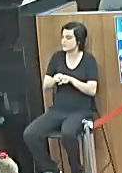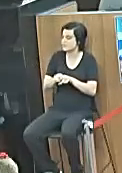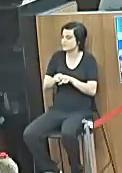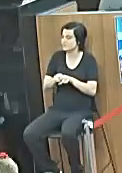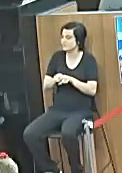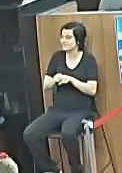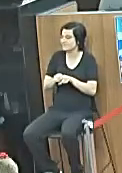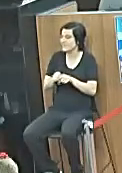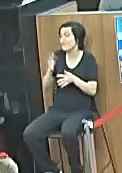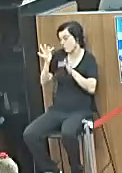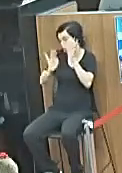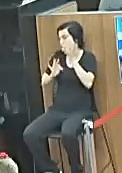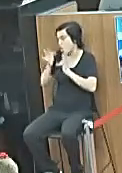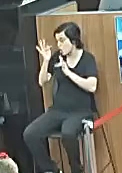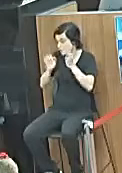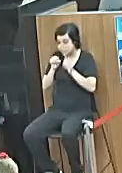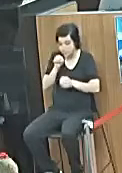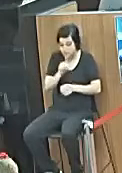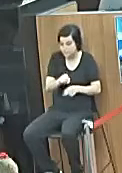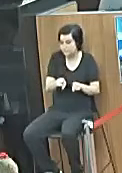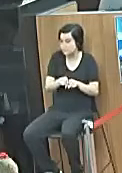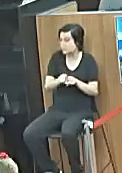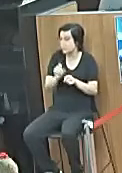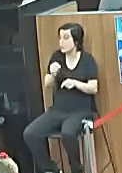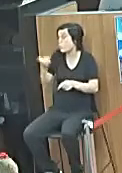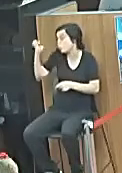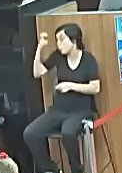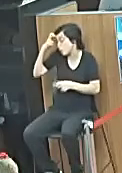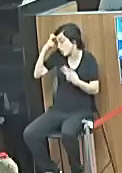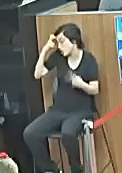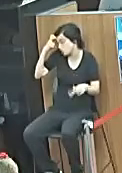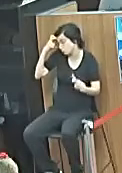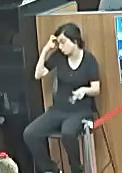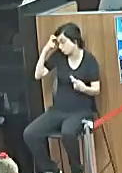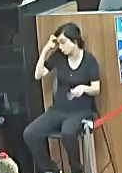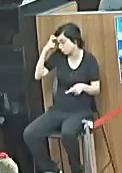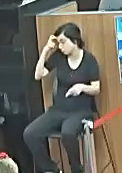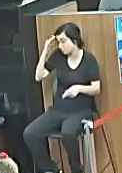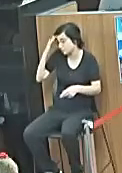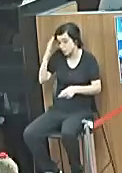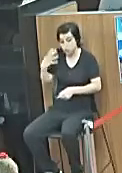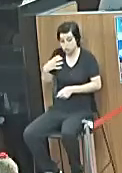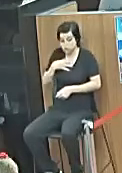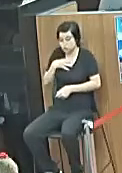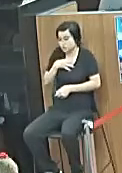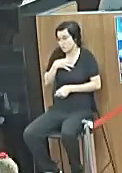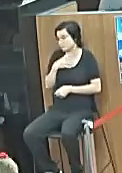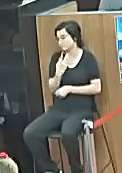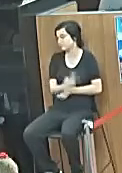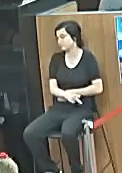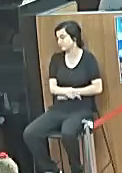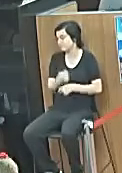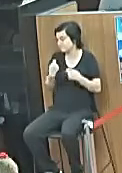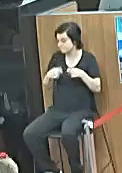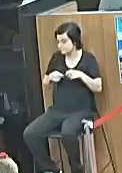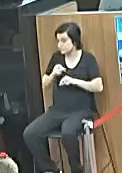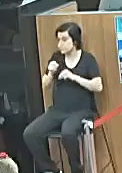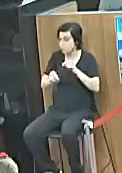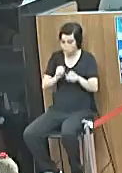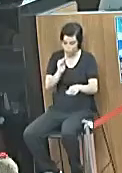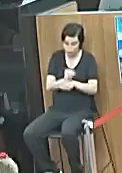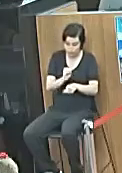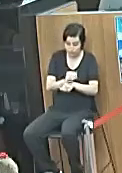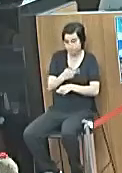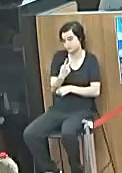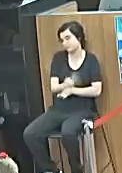é a questão cultural deles do povo das raízes deles então eles pede para que